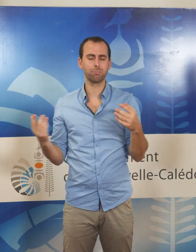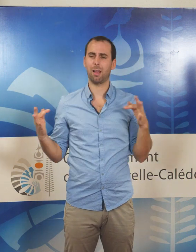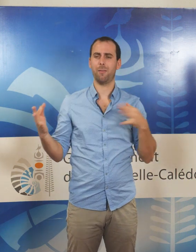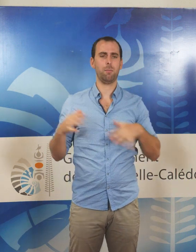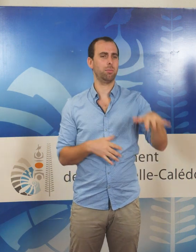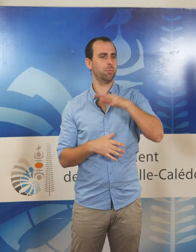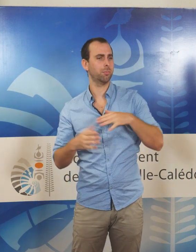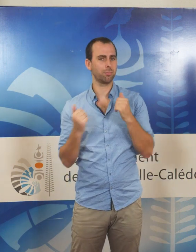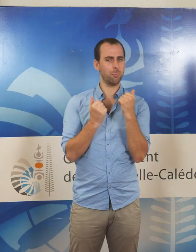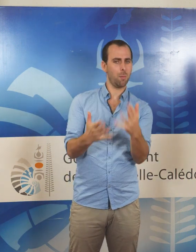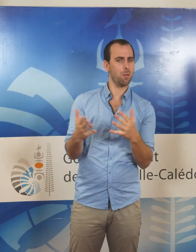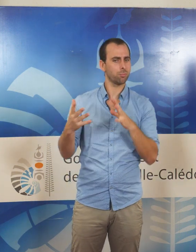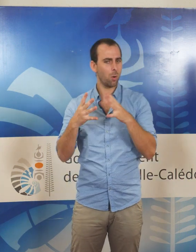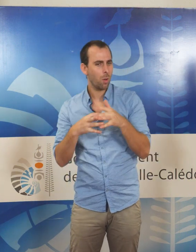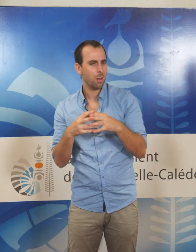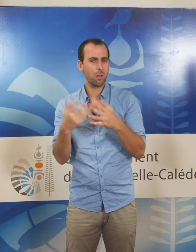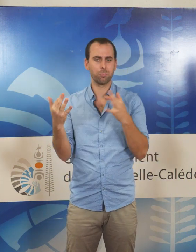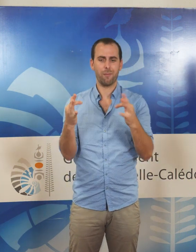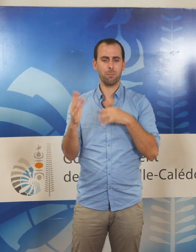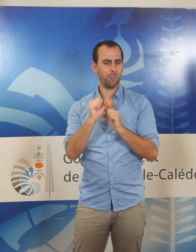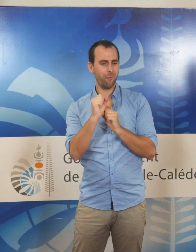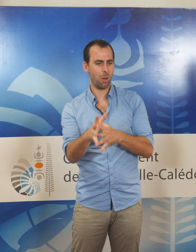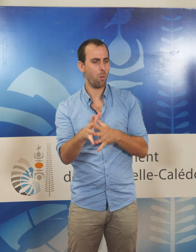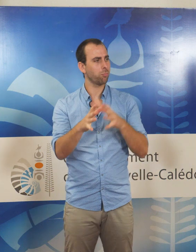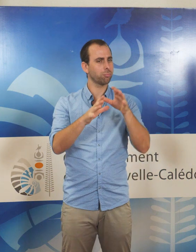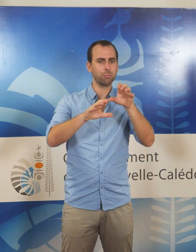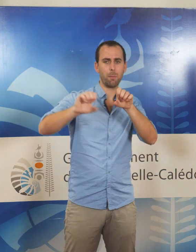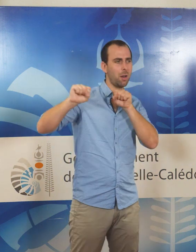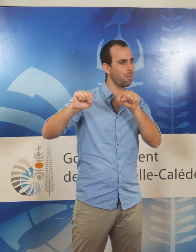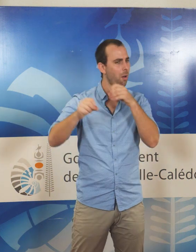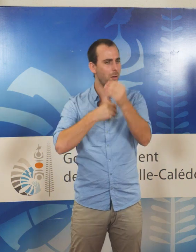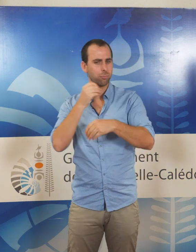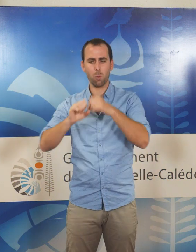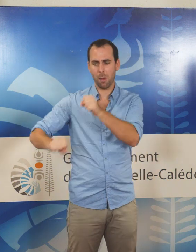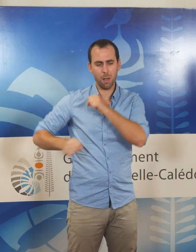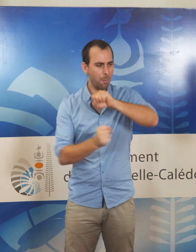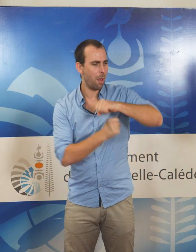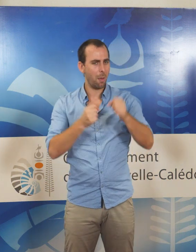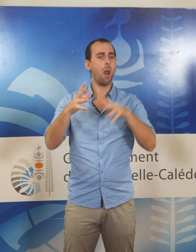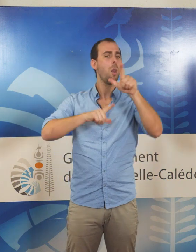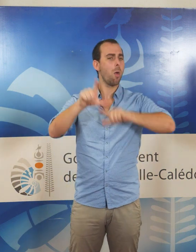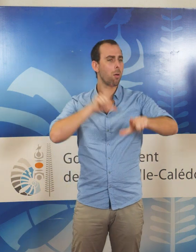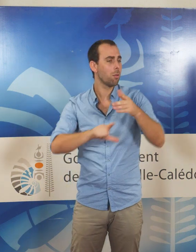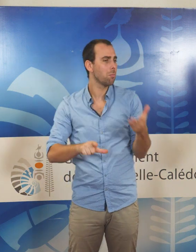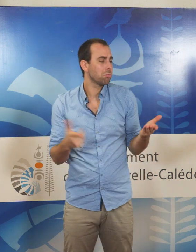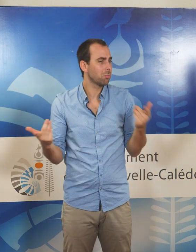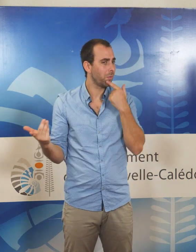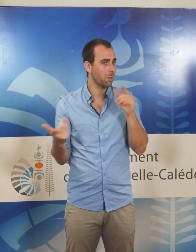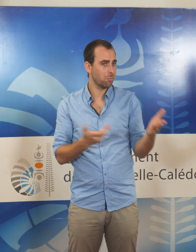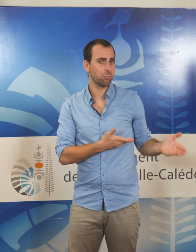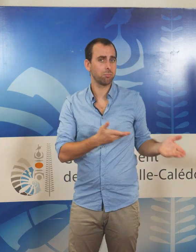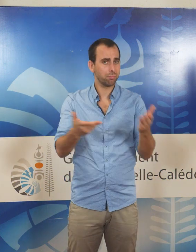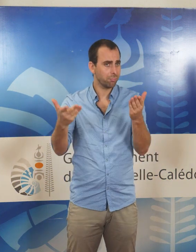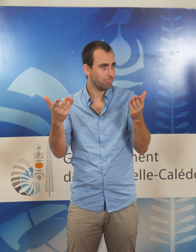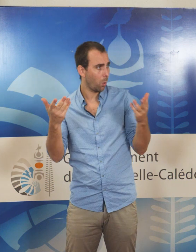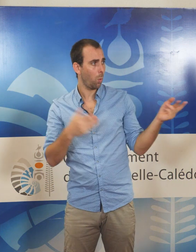notamment ceux qui louent des vélos, des kayaks ou des planches à voile? Est-ce qu'ils peuvent reprendre une activité, sachant qu'on a l'exemple, par exemple, de Sud Loisirs à la